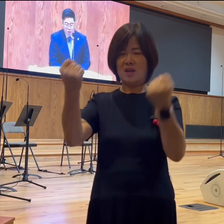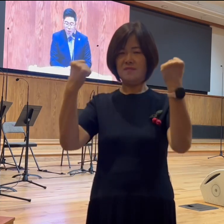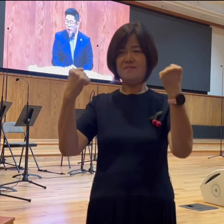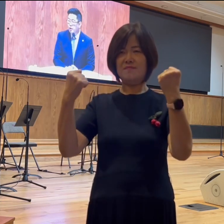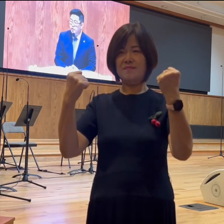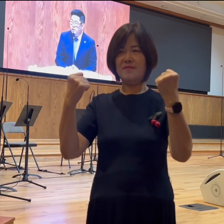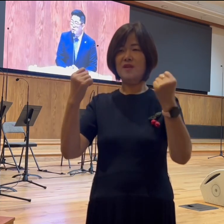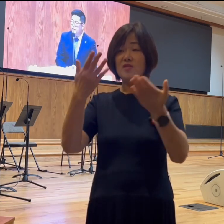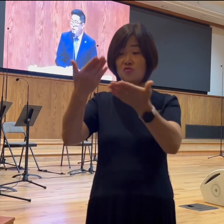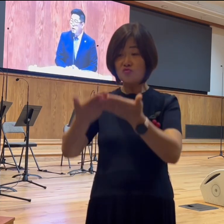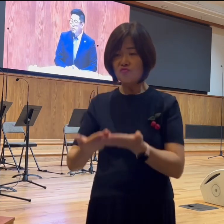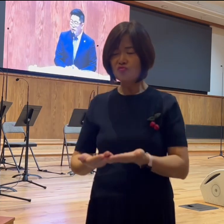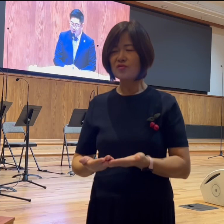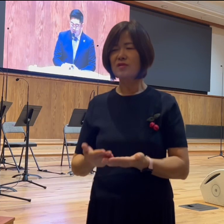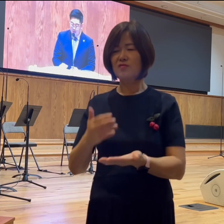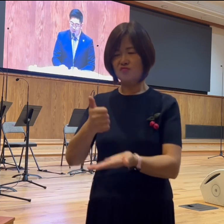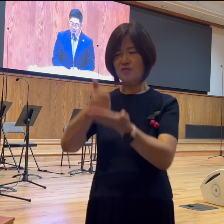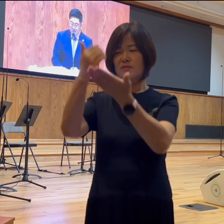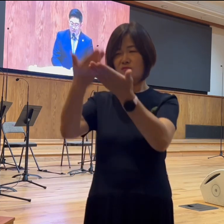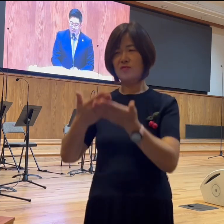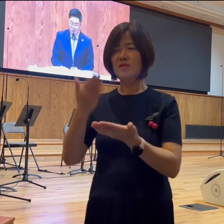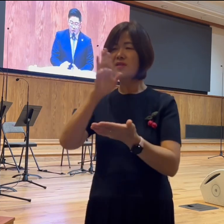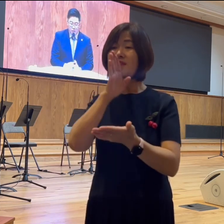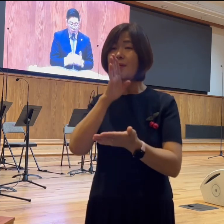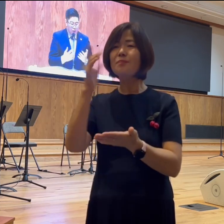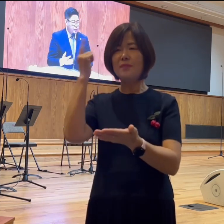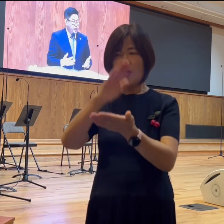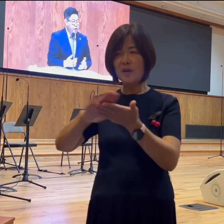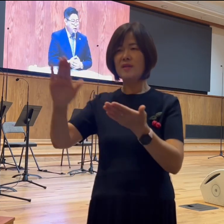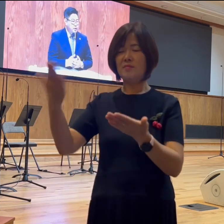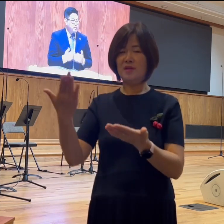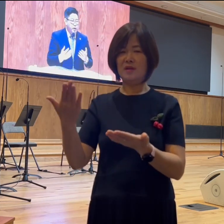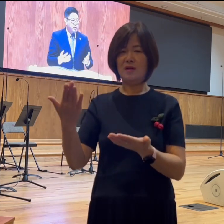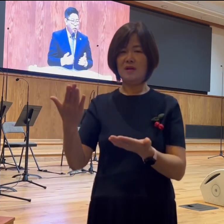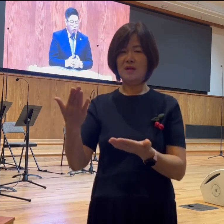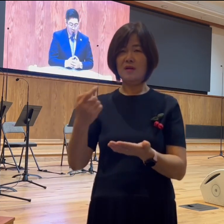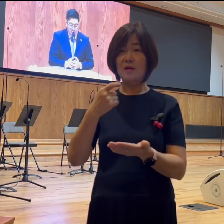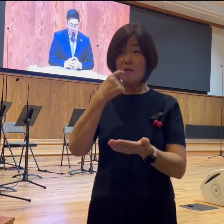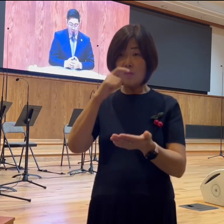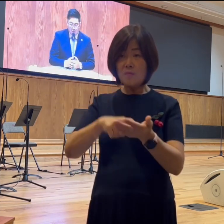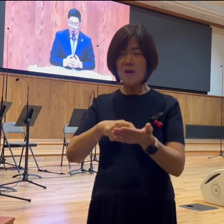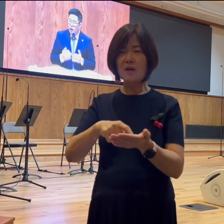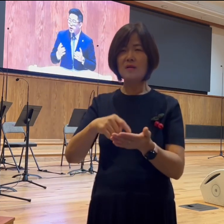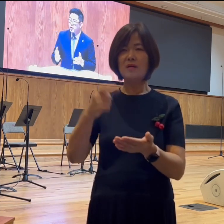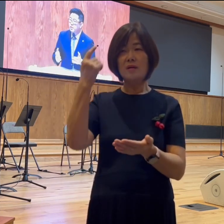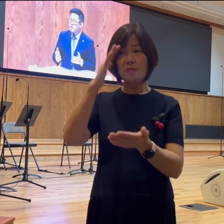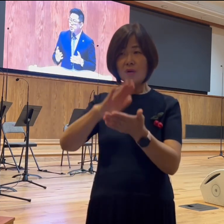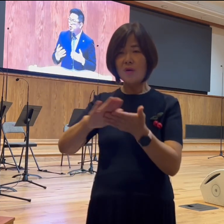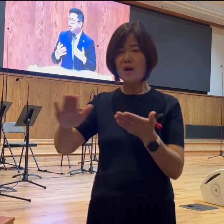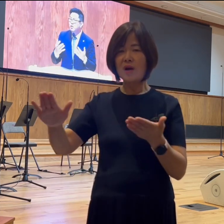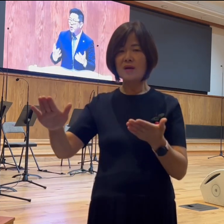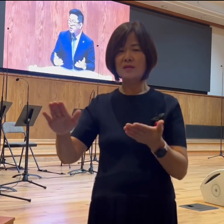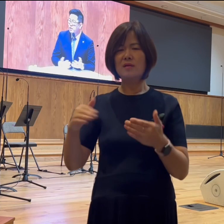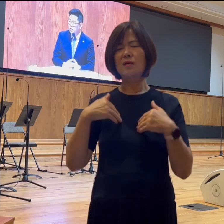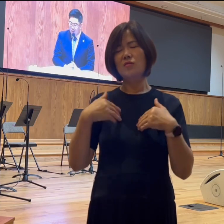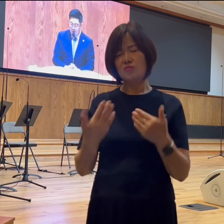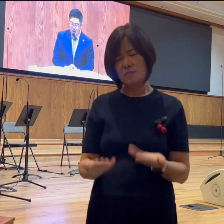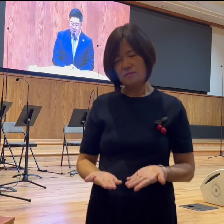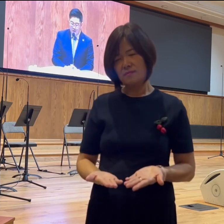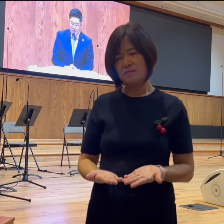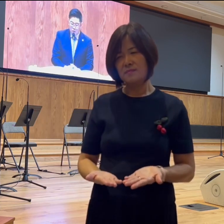그게 주님 우리에게 주시는 참 평안입니다. 혹시 여러분 머릿속에 금방 떠오른 평안의 이미지, 어떤 쉼의